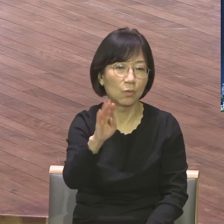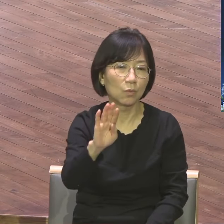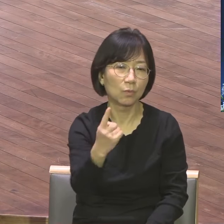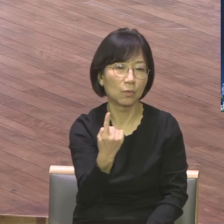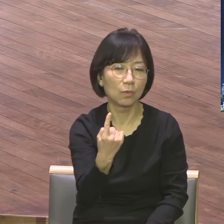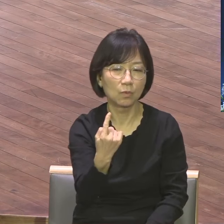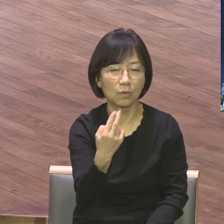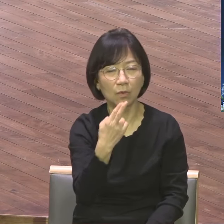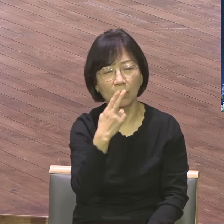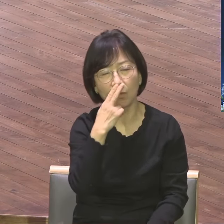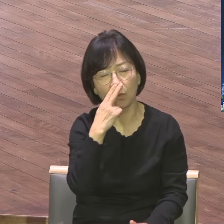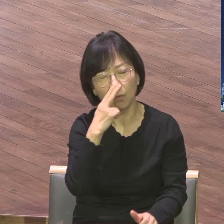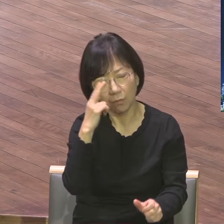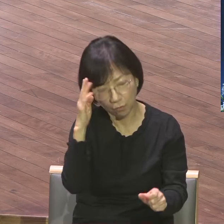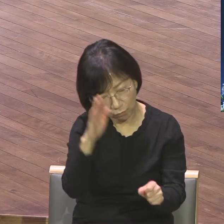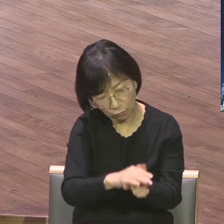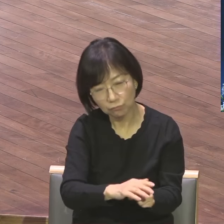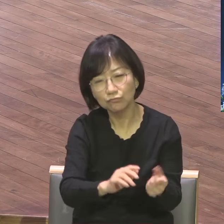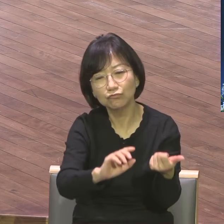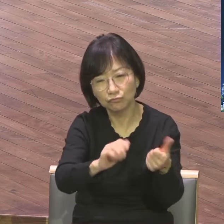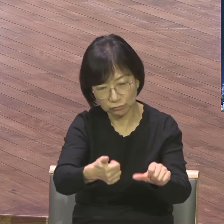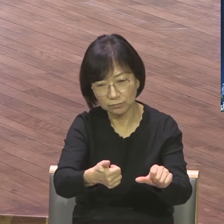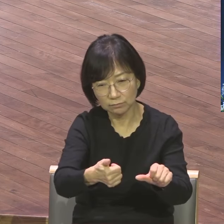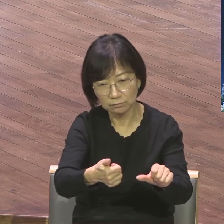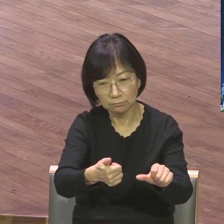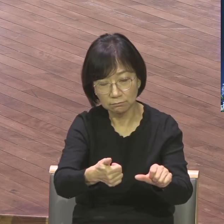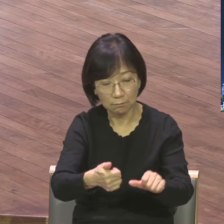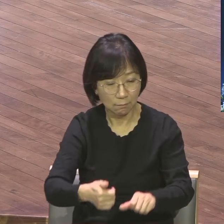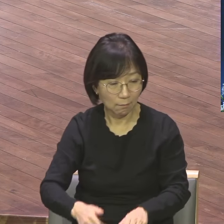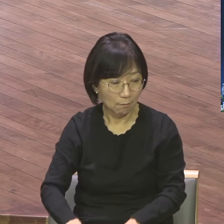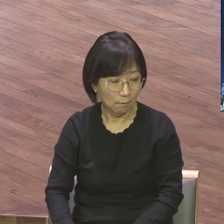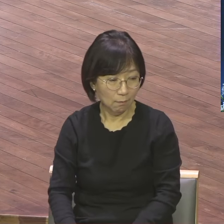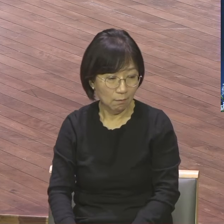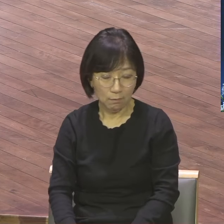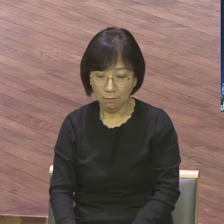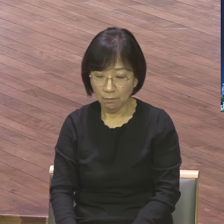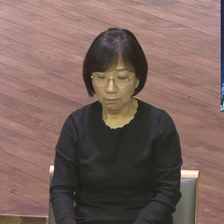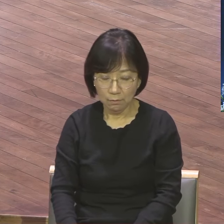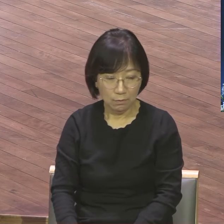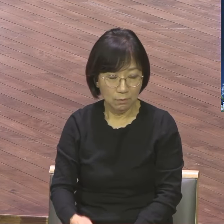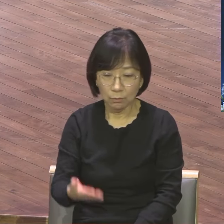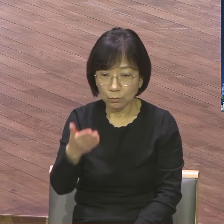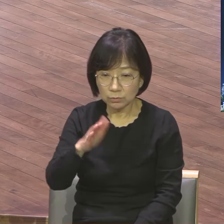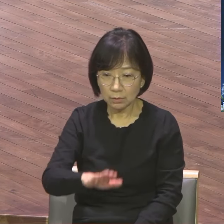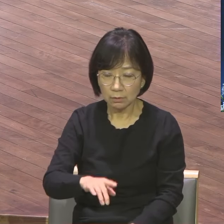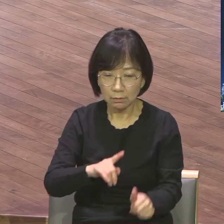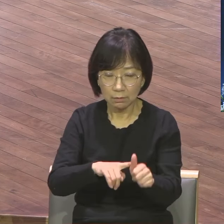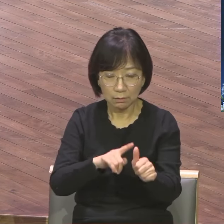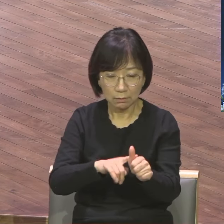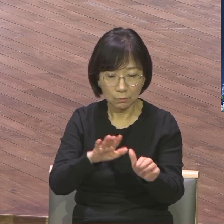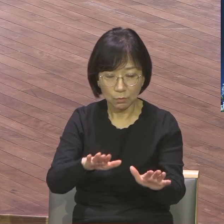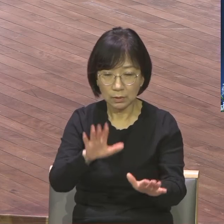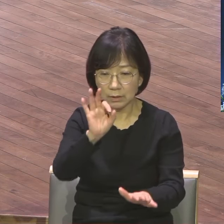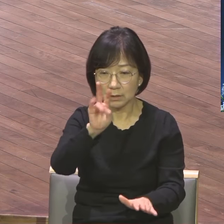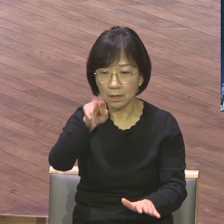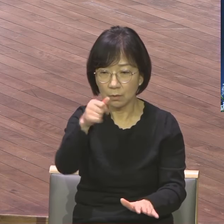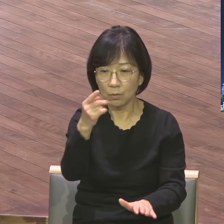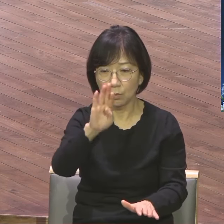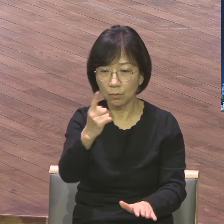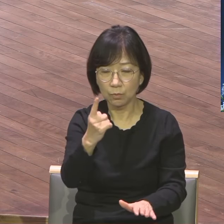죽음이에요. 1장부터 11장까지 언급이 없어요. 한 번 언급이 됐는데 야고보의 순교를 기록하고